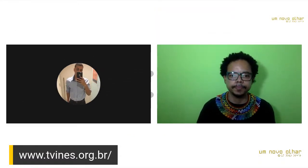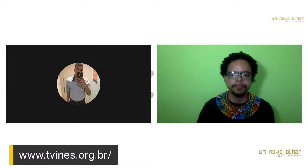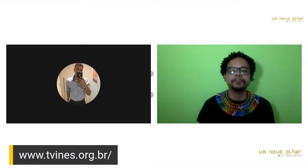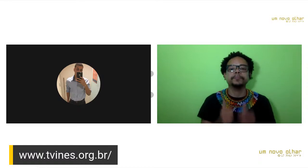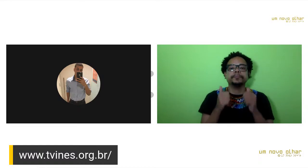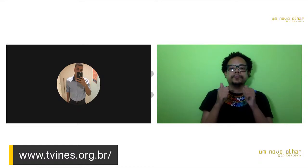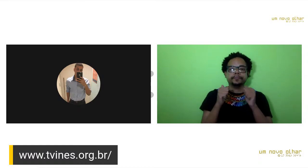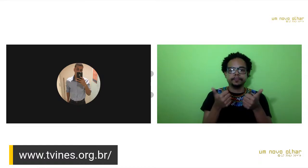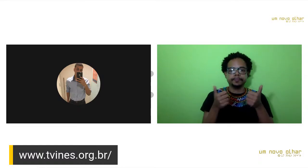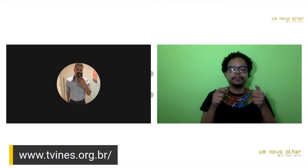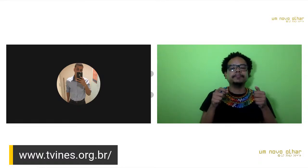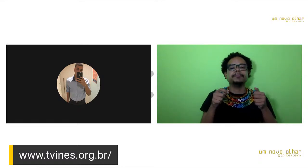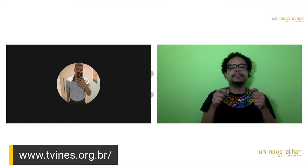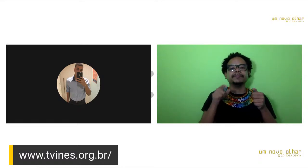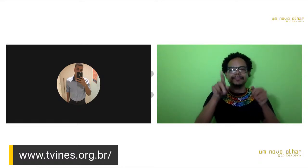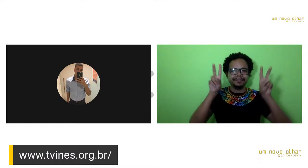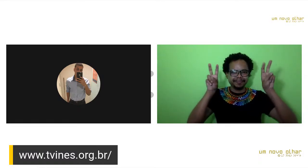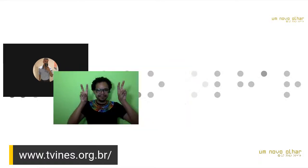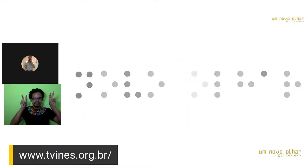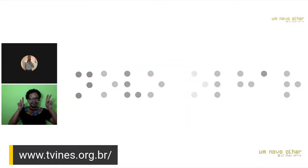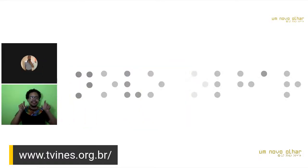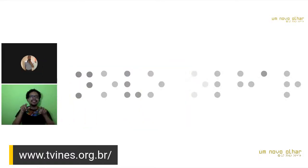E aí